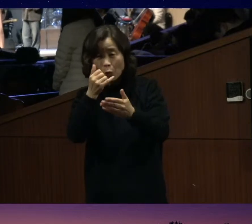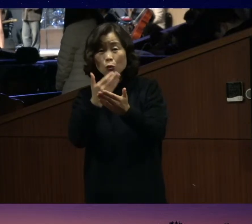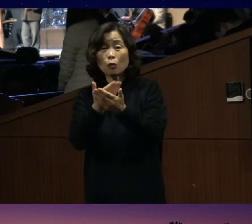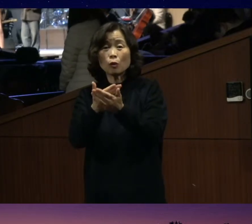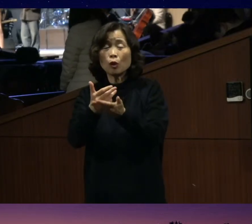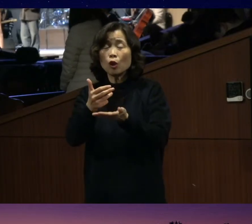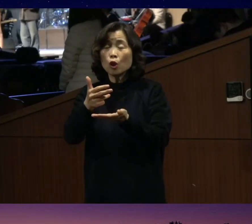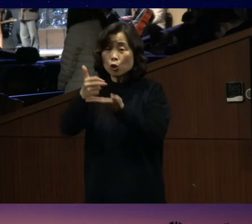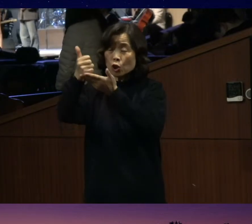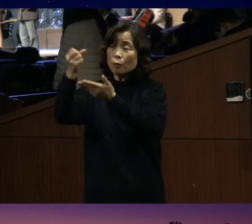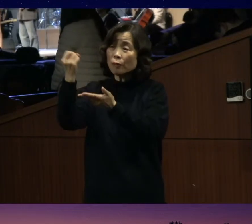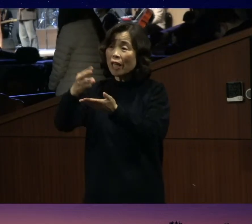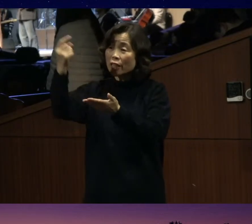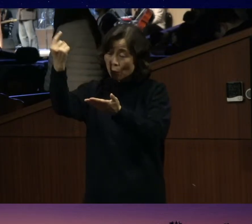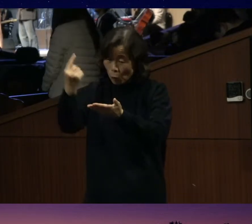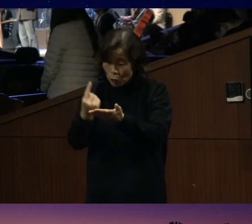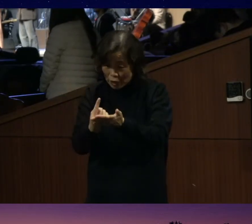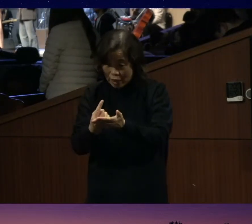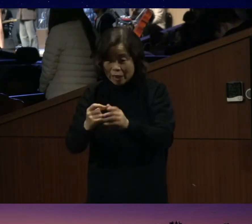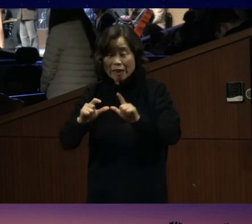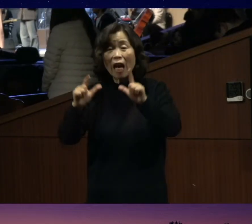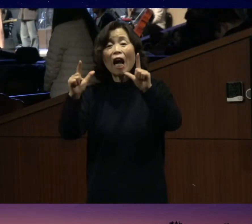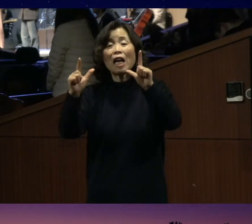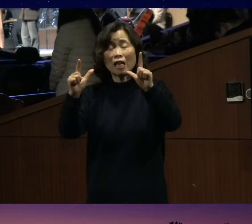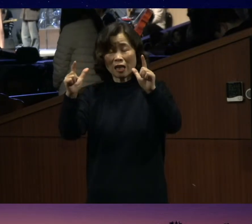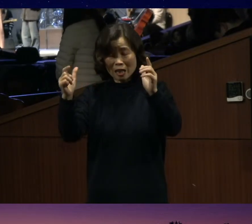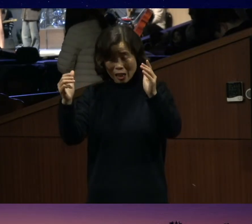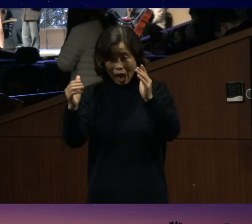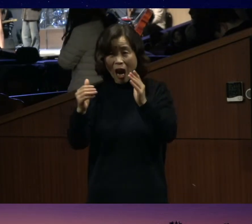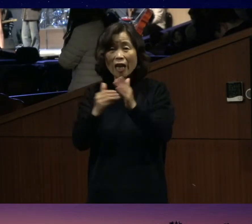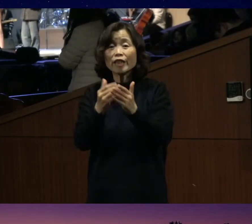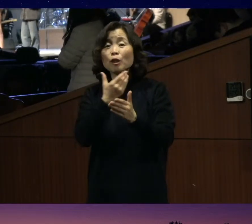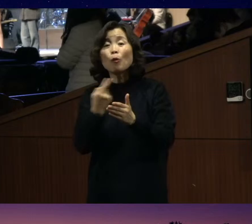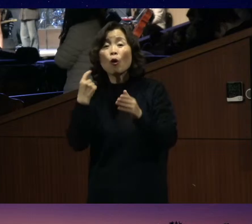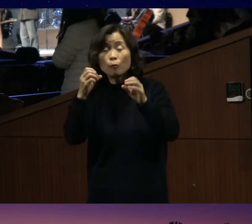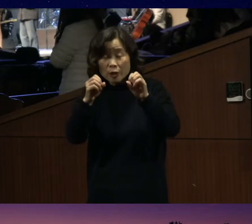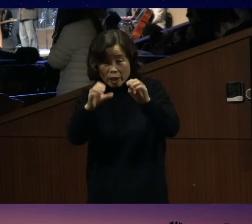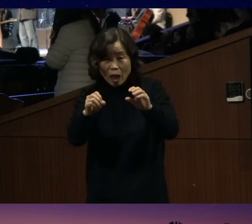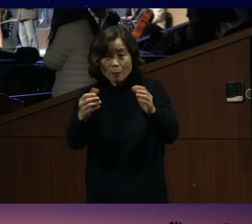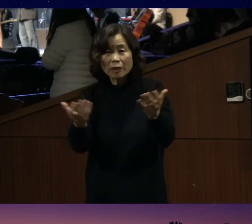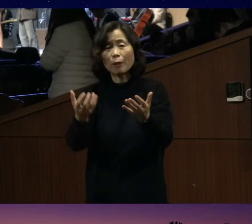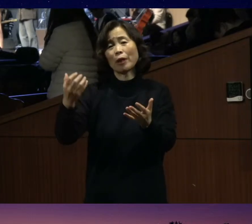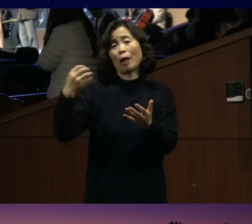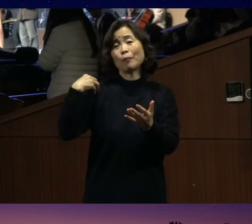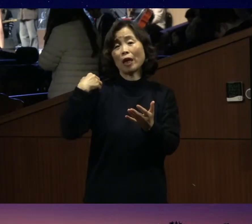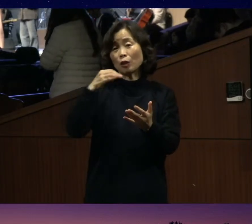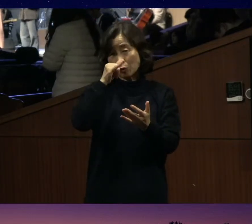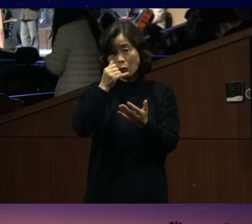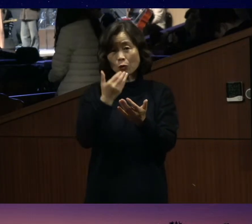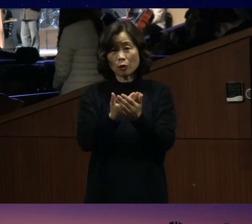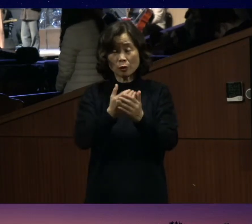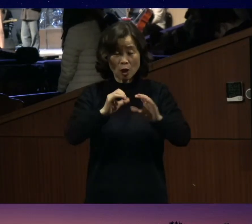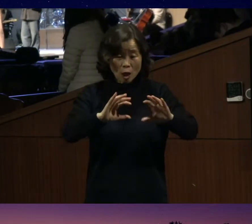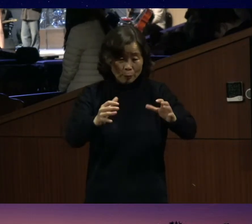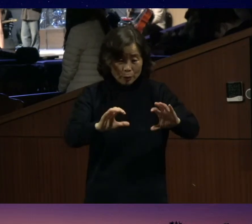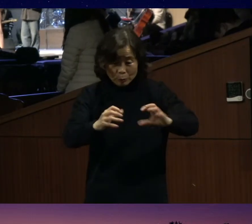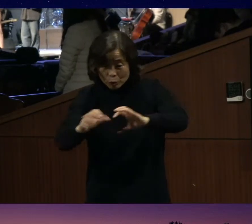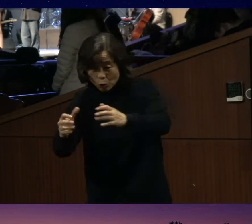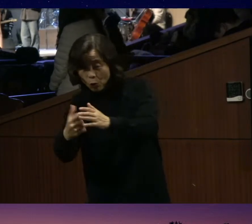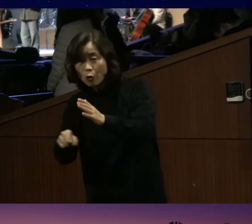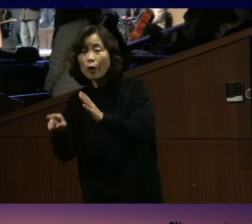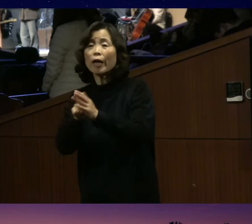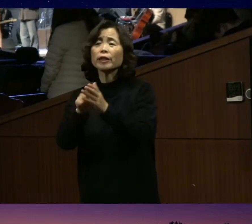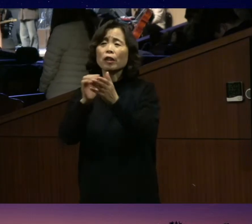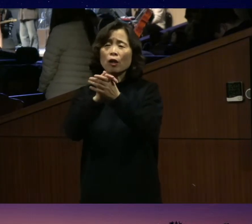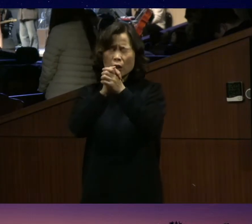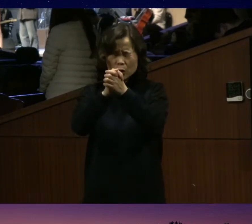그날까지 맡겨진 선교의 사명을 끝까지 감당케 하여 주시옵소서. 민족과 열방을 위해 기도할 때 세계 곳곳에서 일어나는